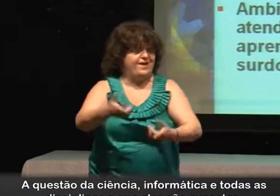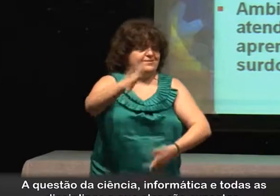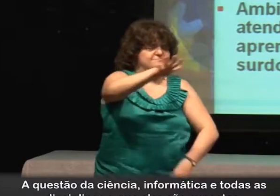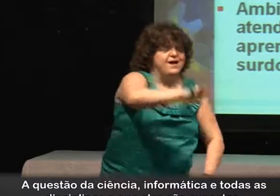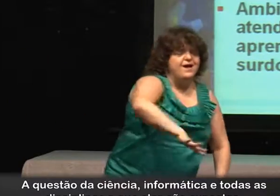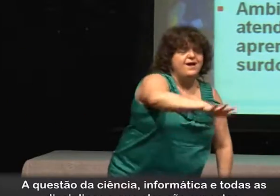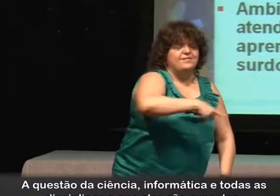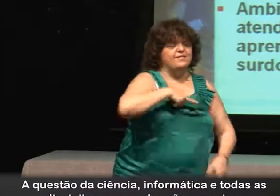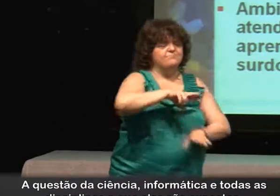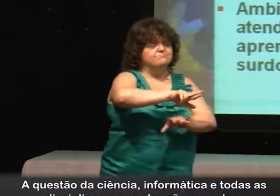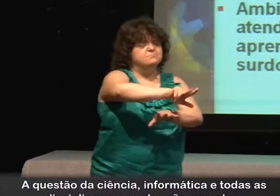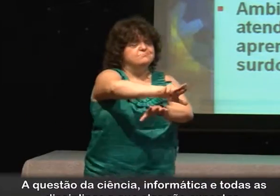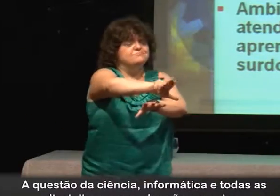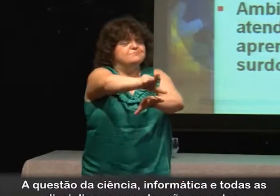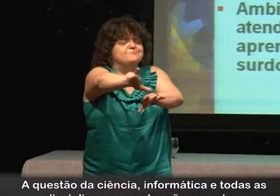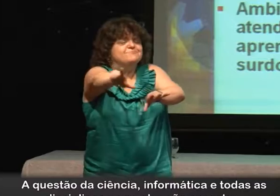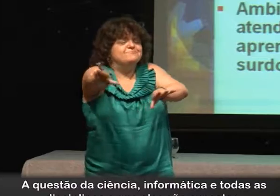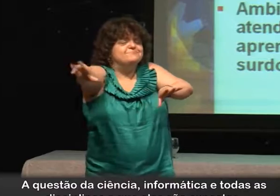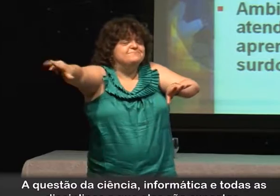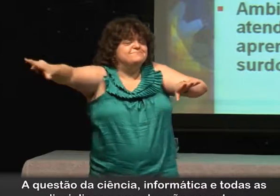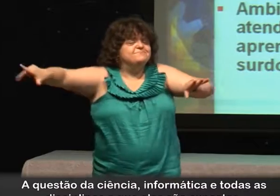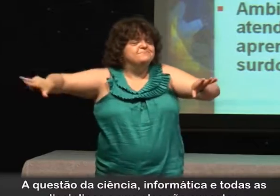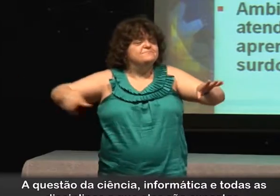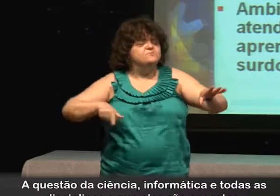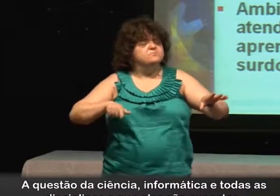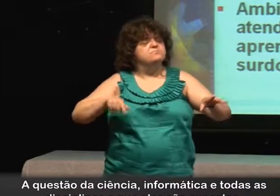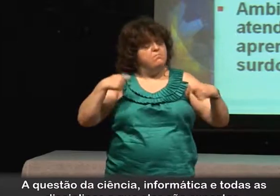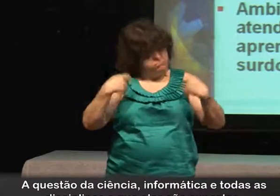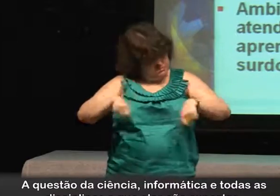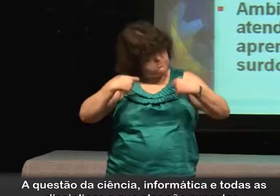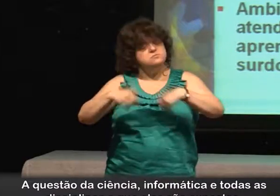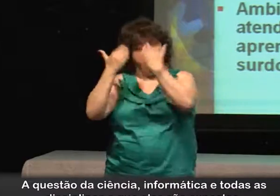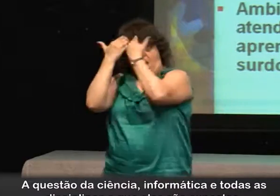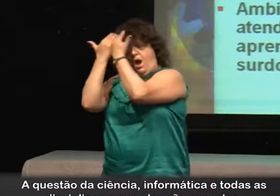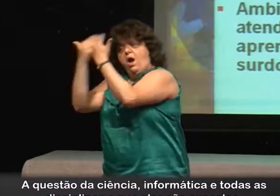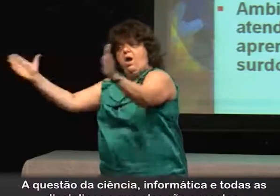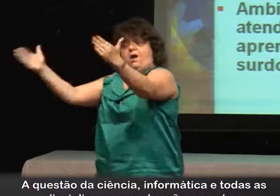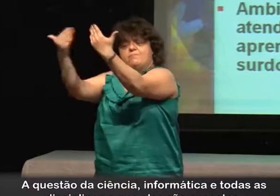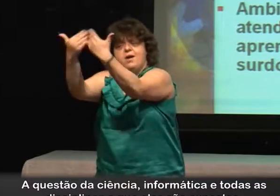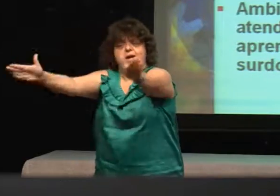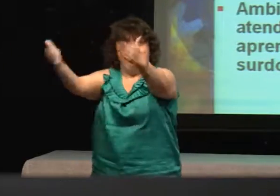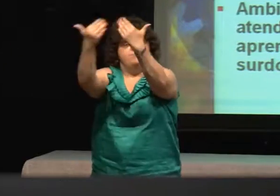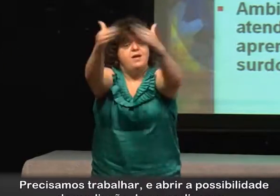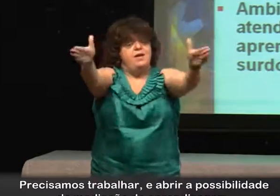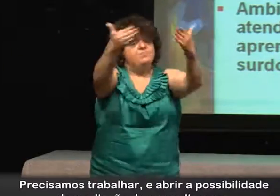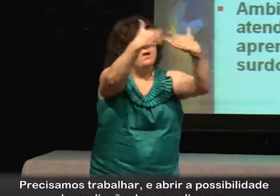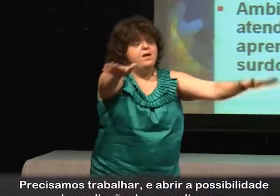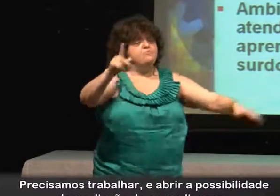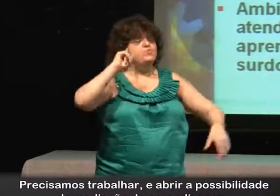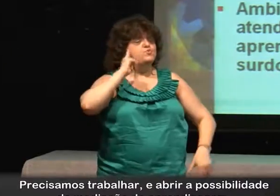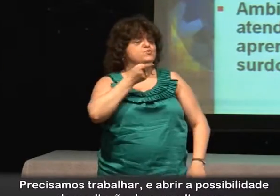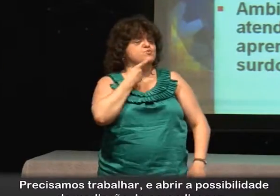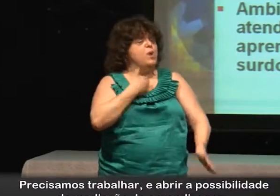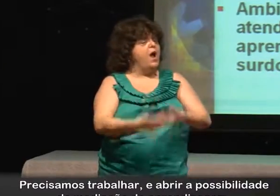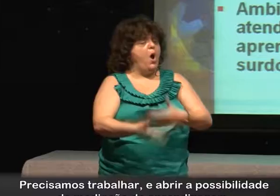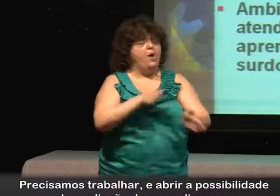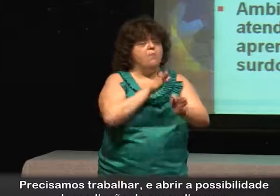da ciência, da informática e todas as disciplinas que elas são expostas. Precisamos trabalhar e